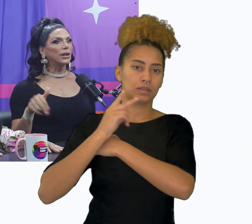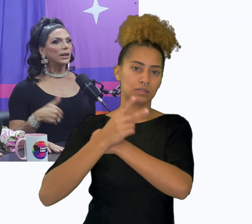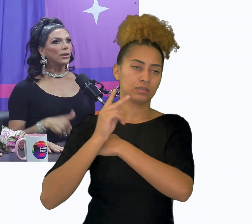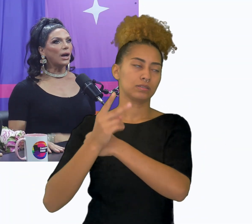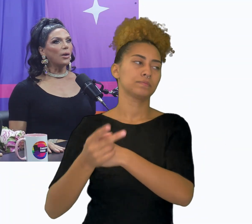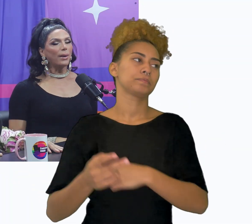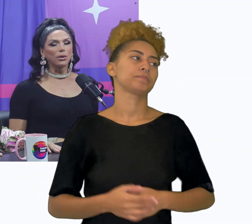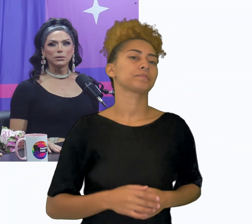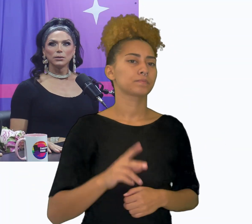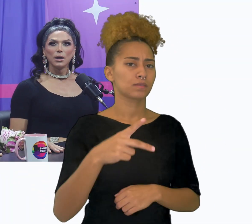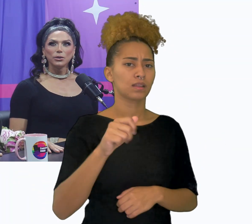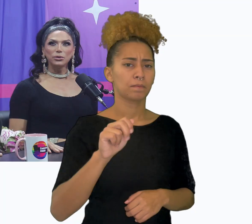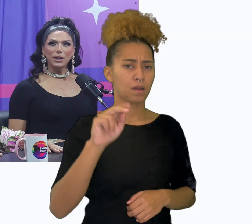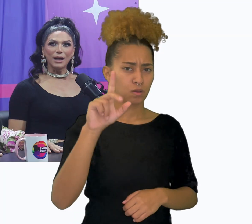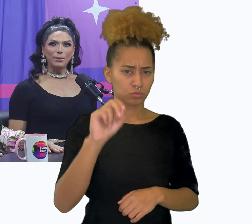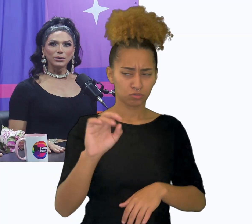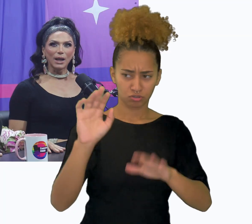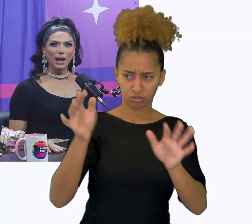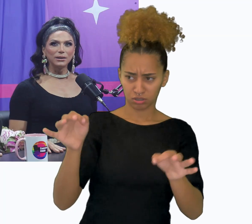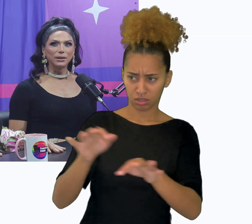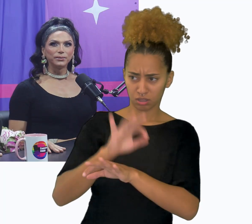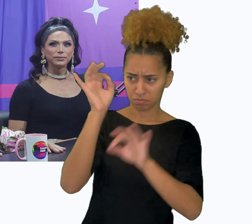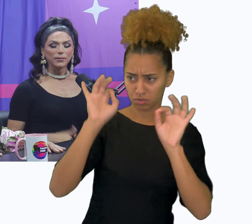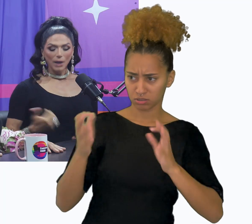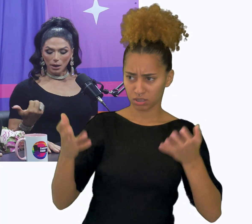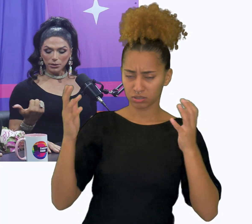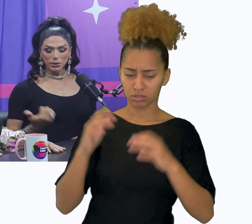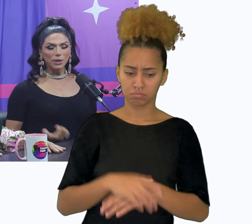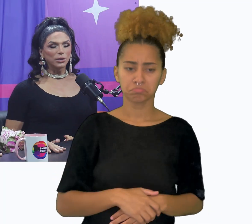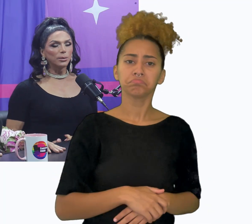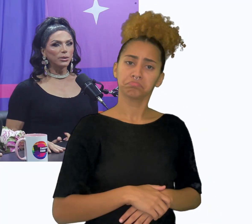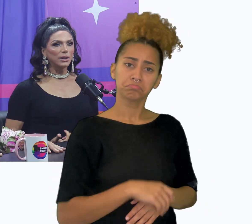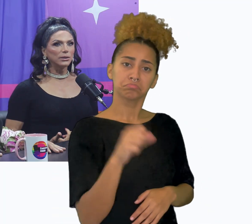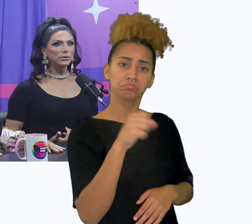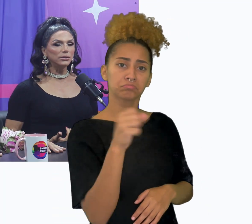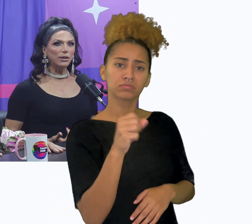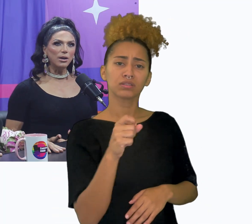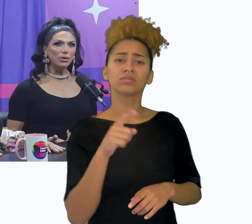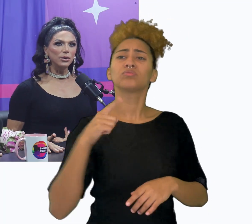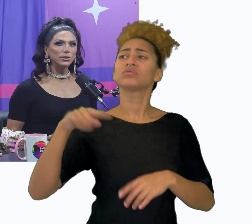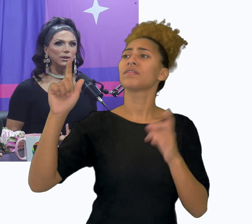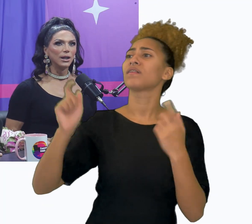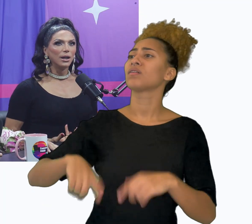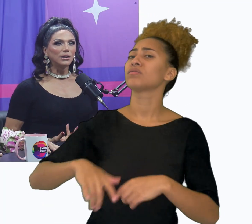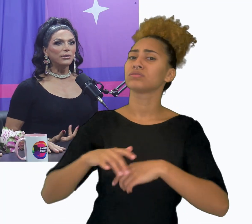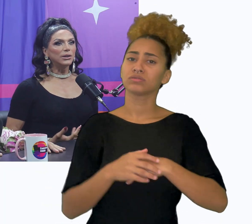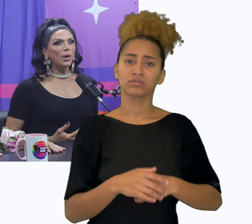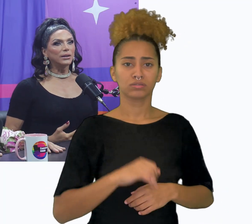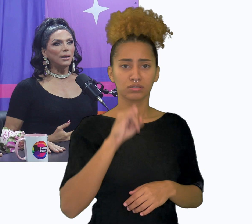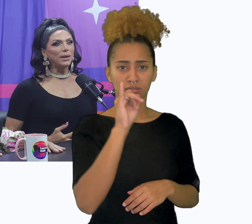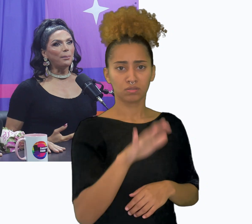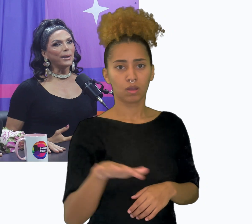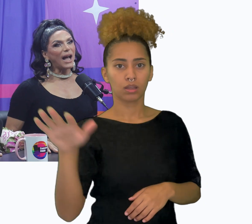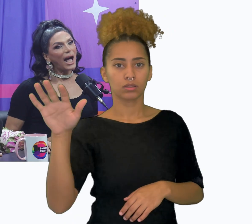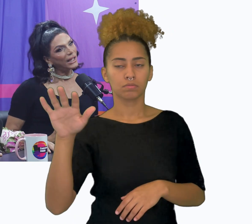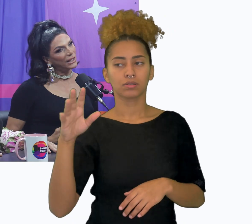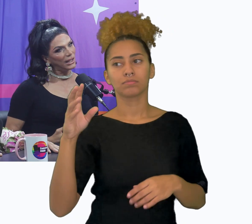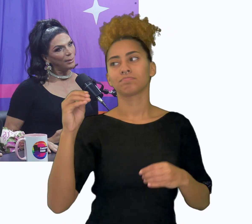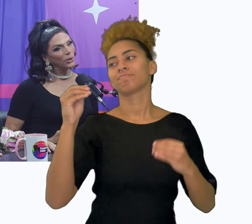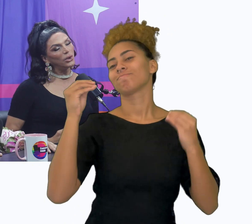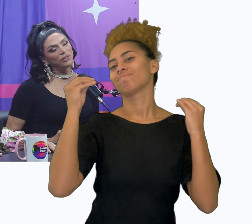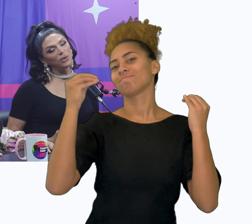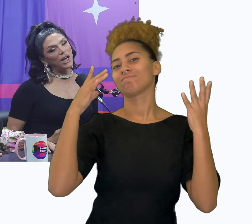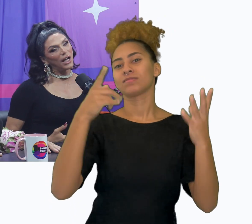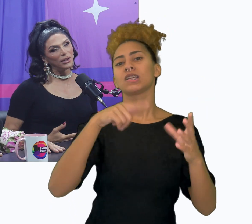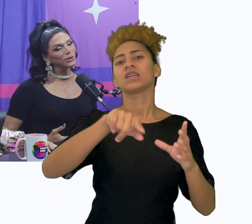Aí eu cheguei ao Paulo, tu já tá montada? Assim, já tô montada. Tu tava onde? Tava no Iguatemi. Pra